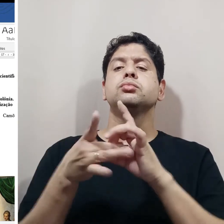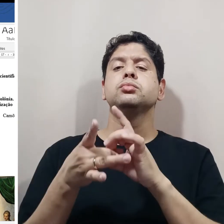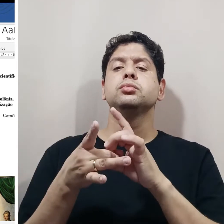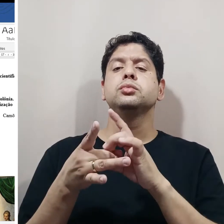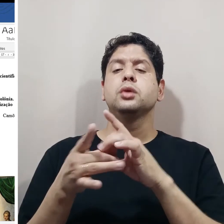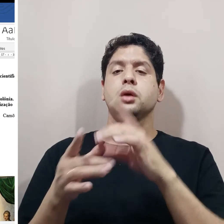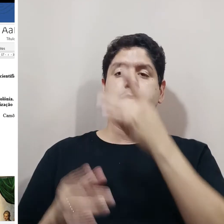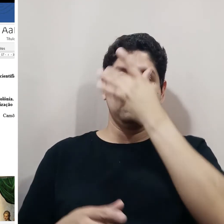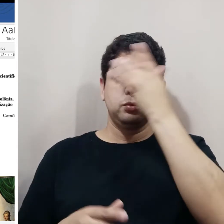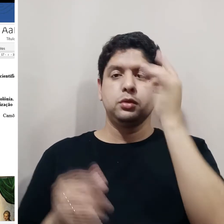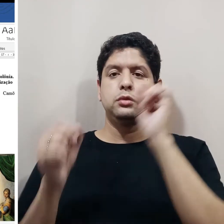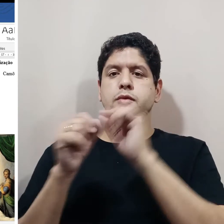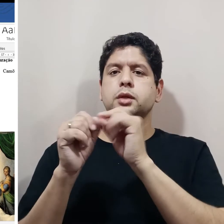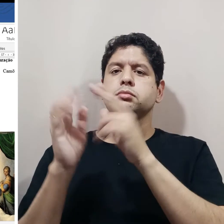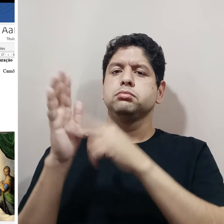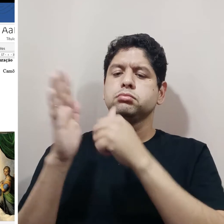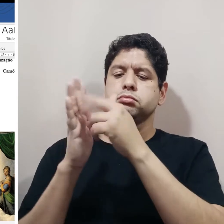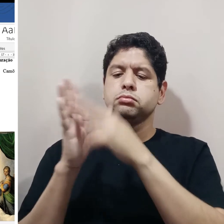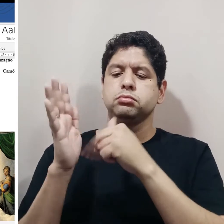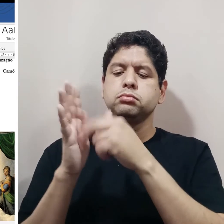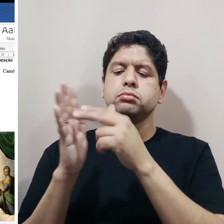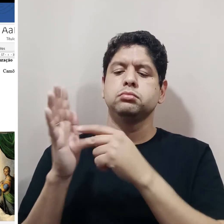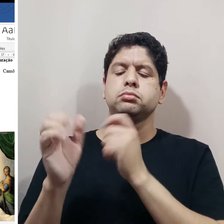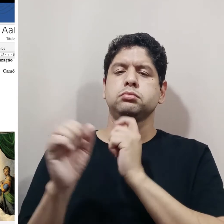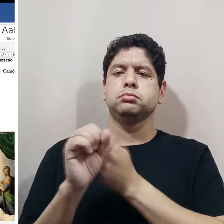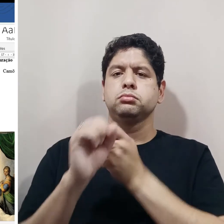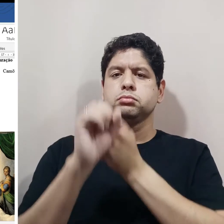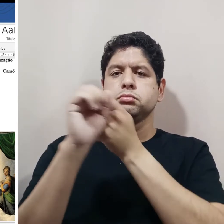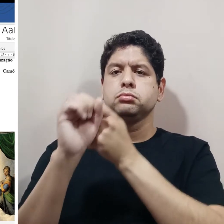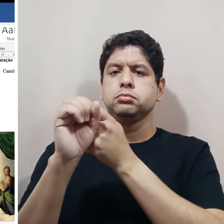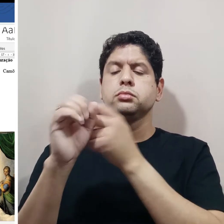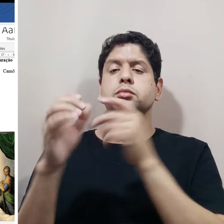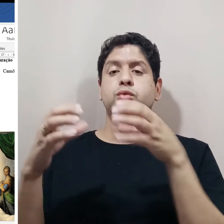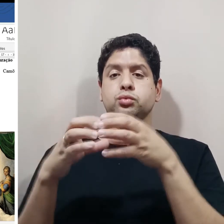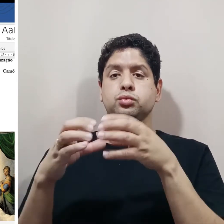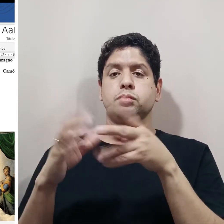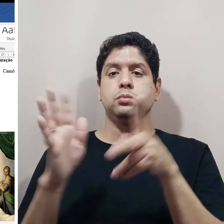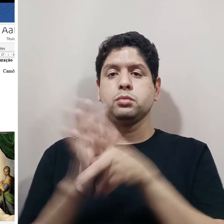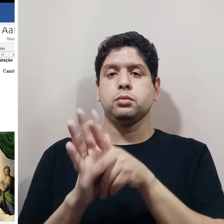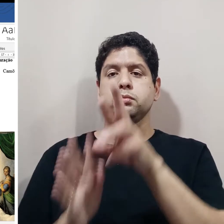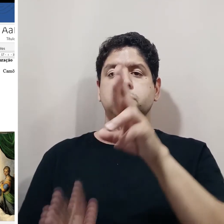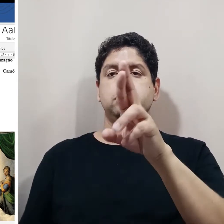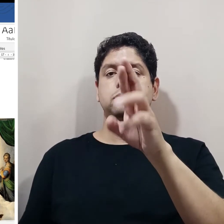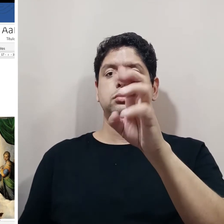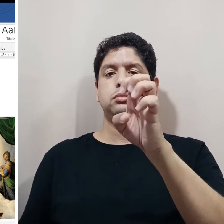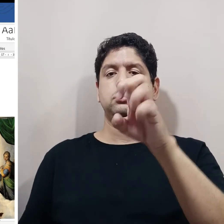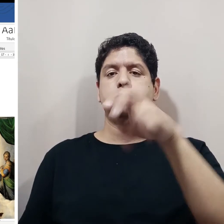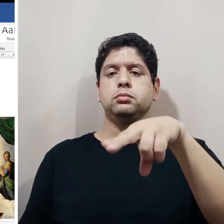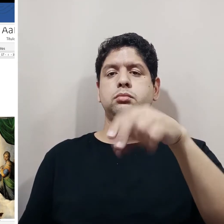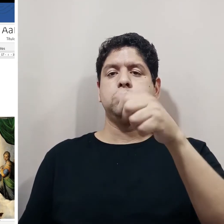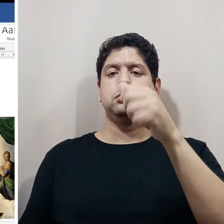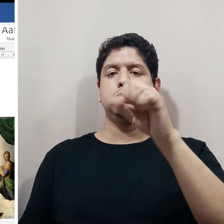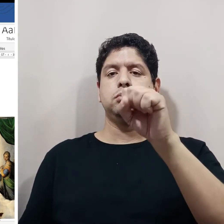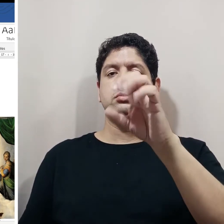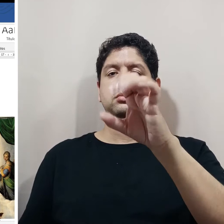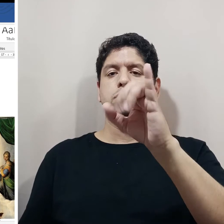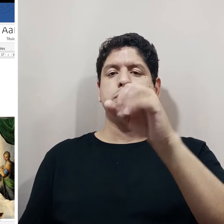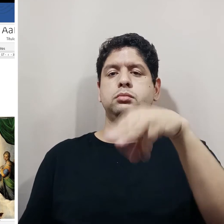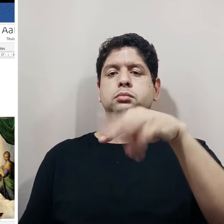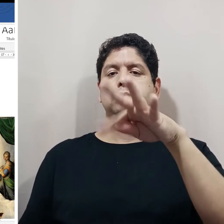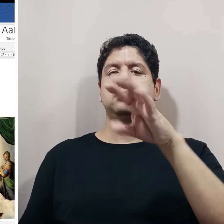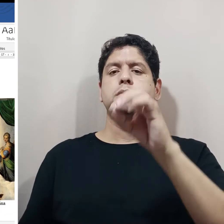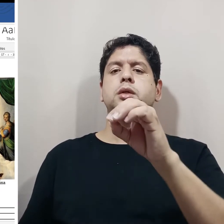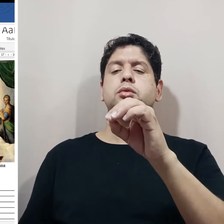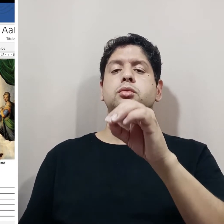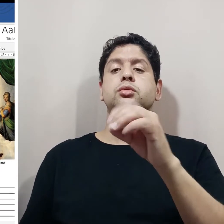Muito bem. A próxima, né, que é o Relacione as Colunas, e que vocês tinham que associar os nomes, né, de